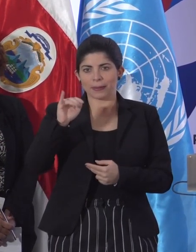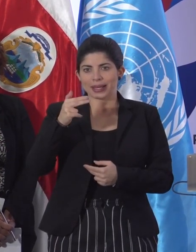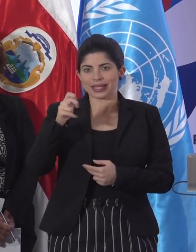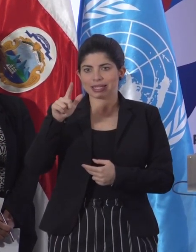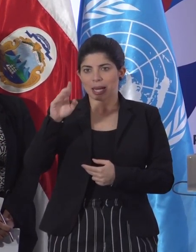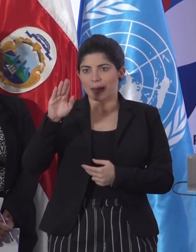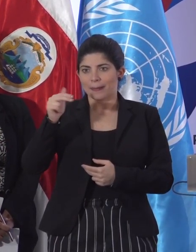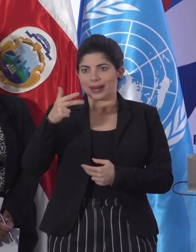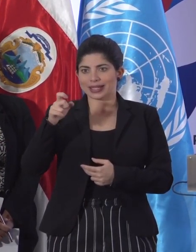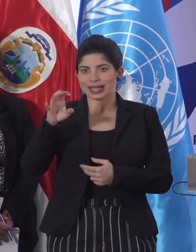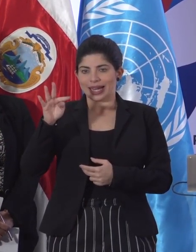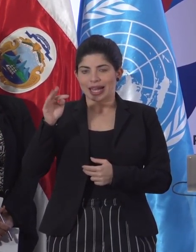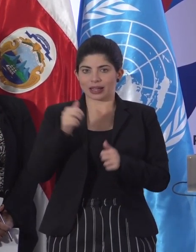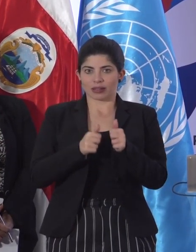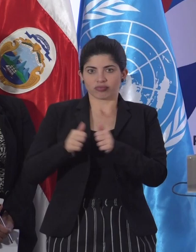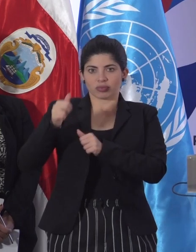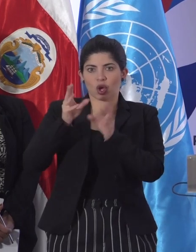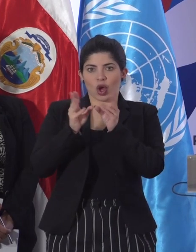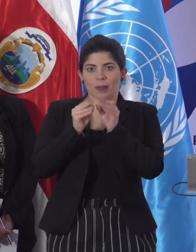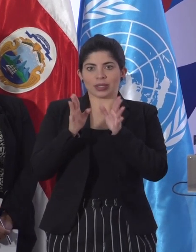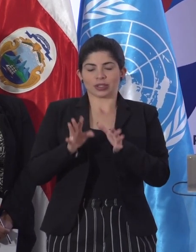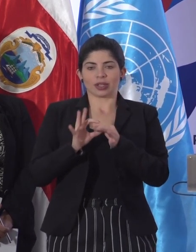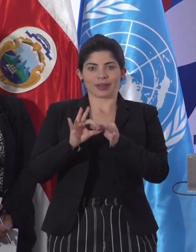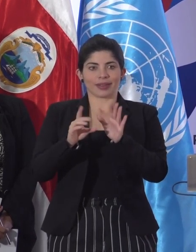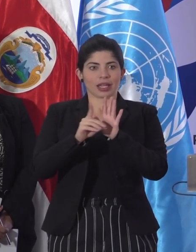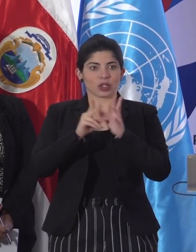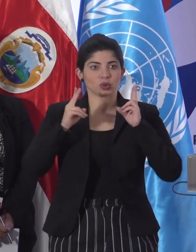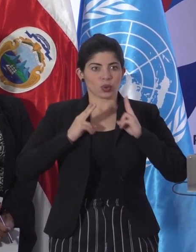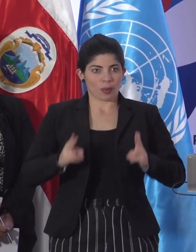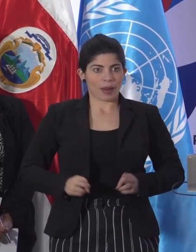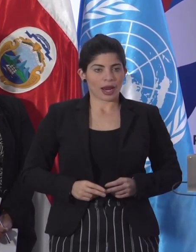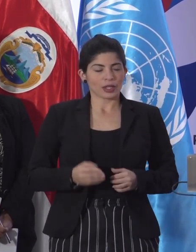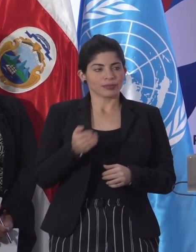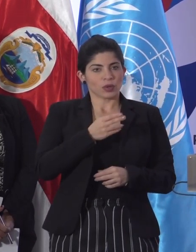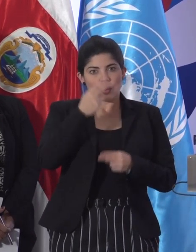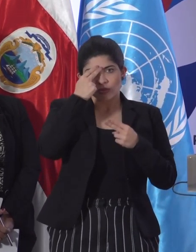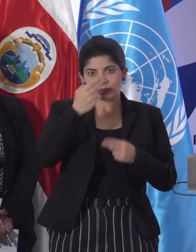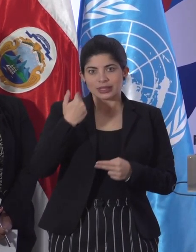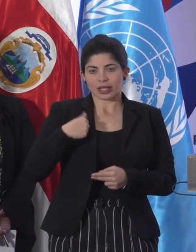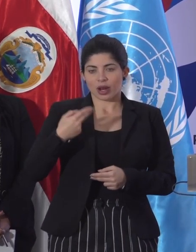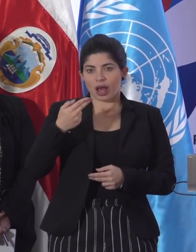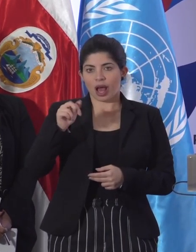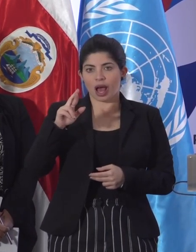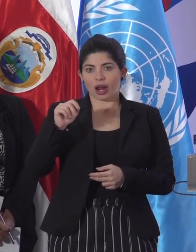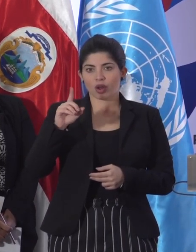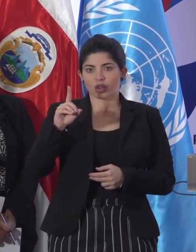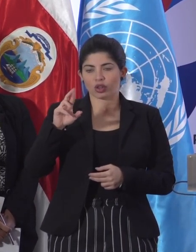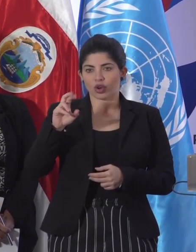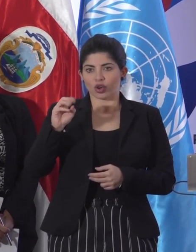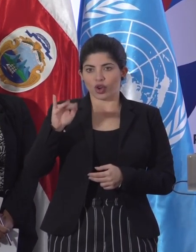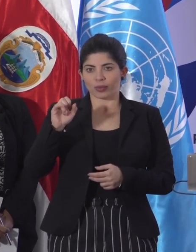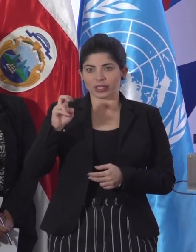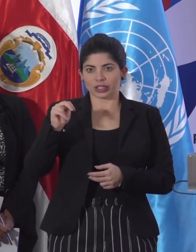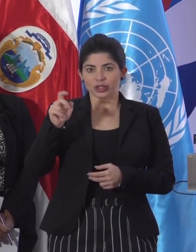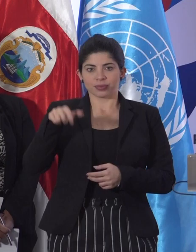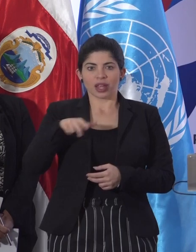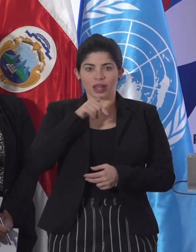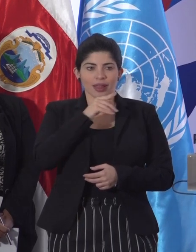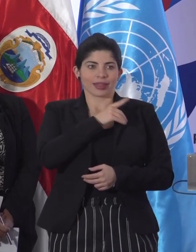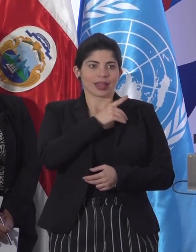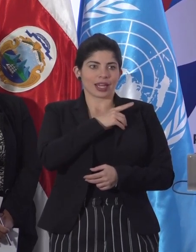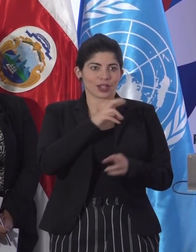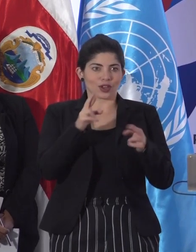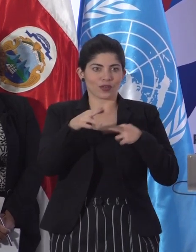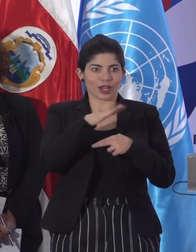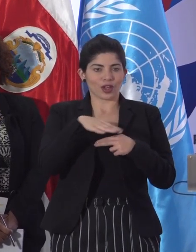Bachelet, alta comisionada de los Derechos Humanos. Honorable señor Harold Robinson, director regional del